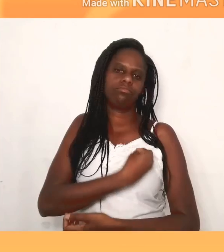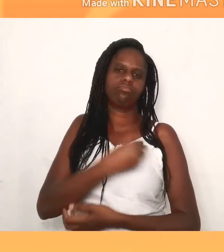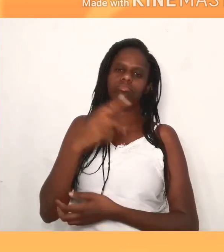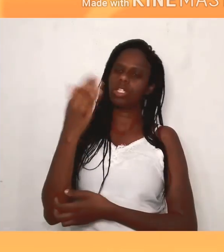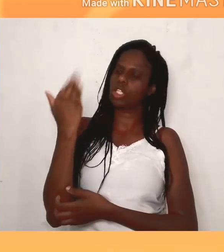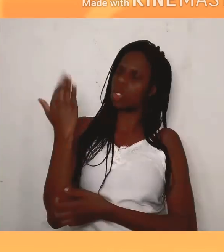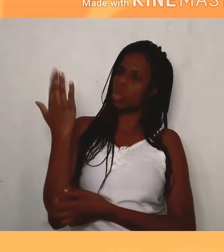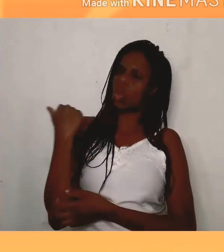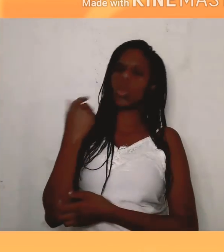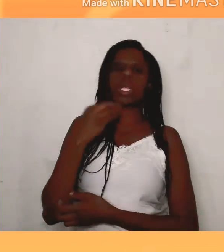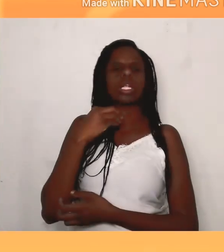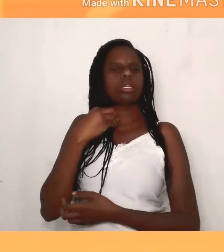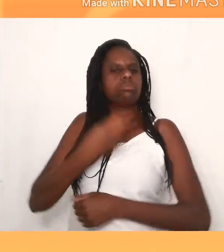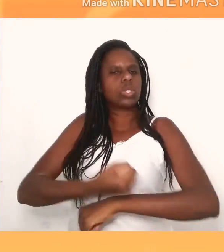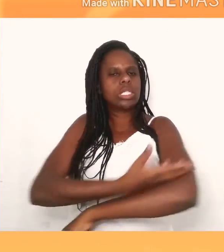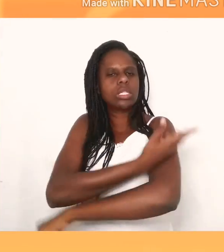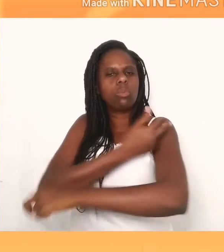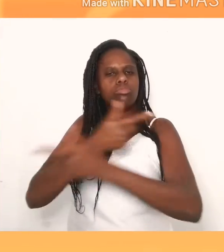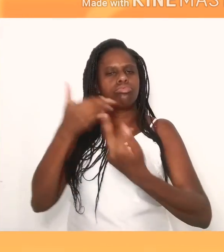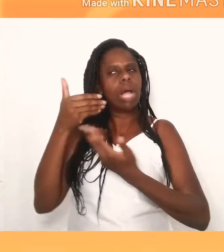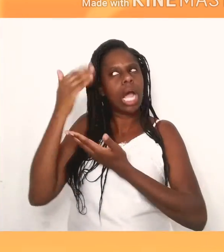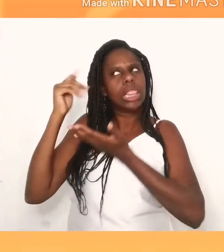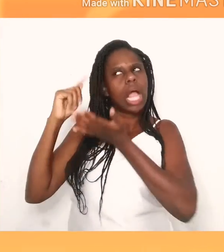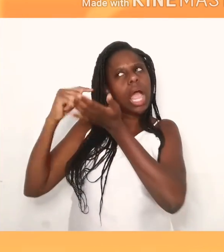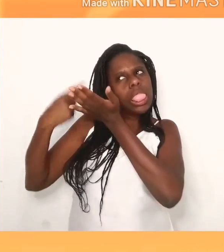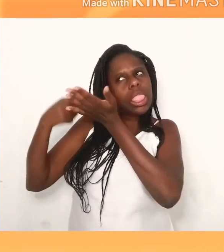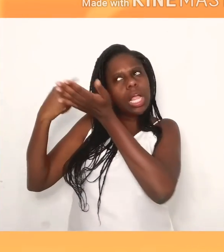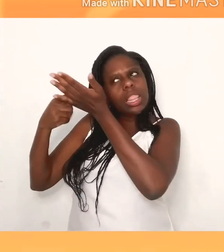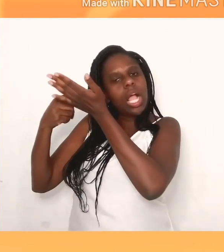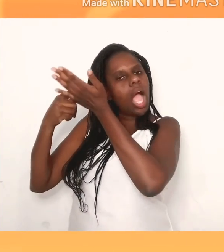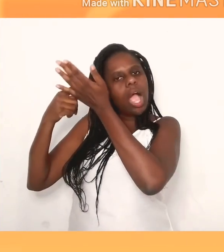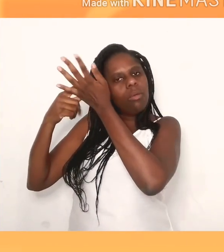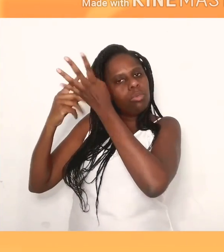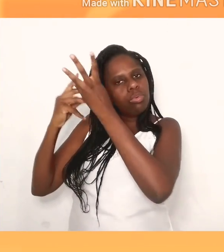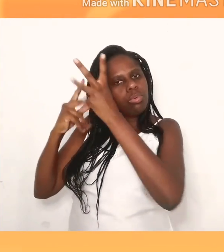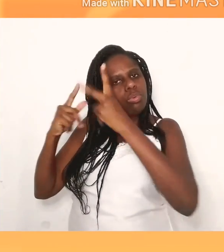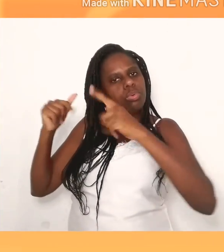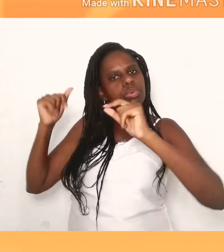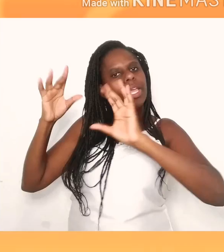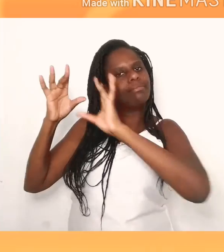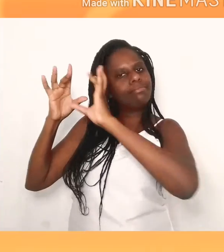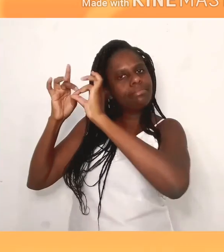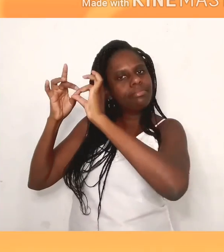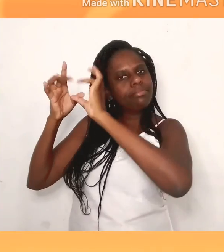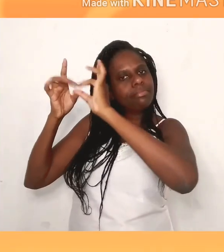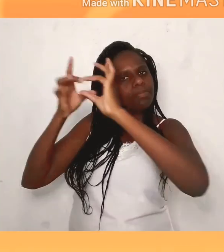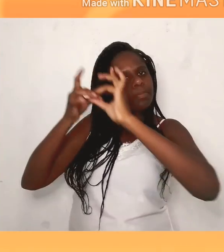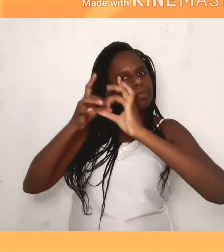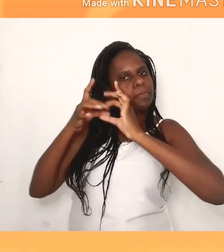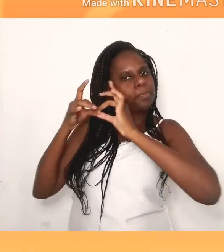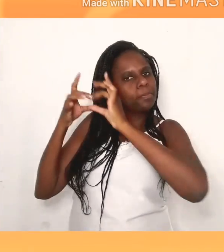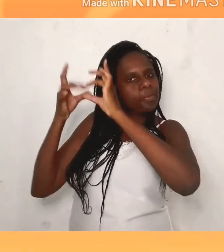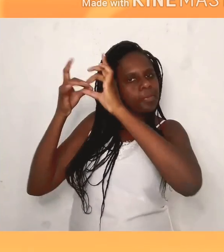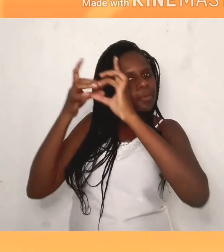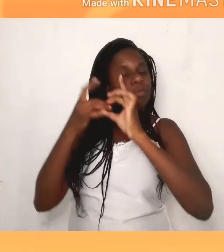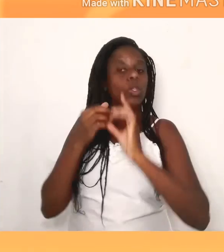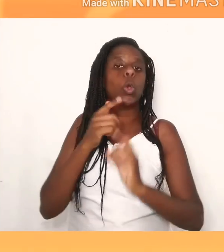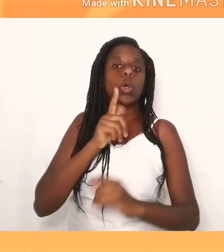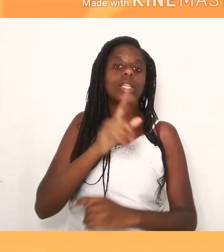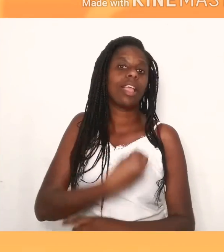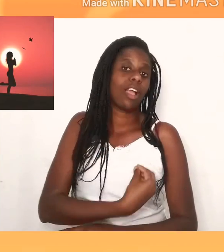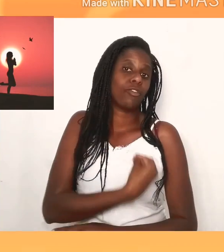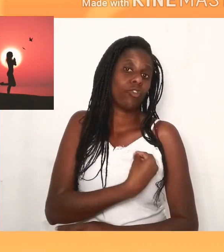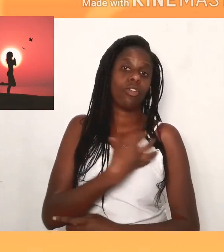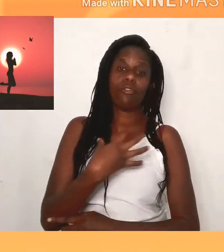vivências anteriores, para que você integre todas elas, que você possa viver de